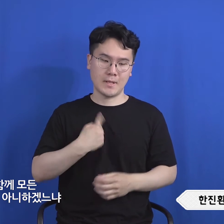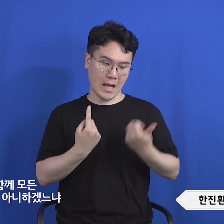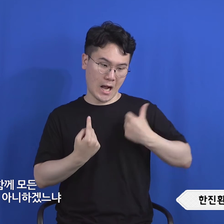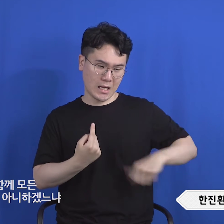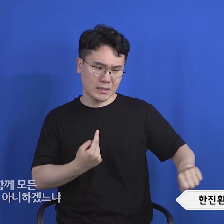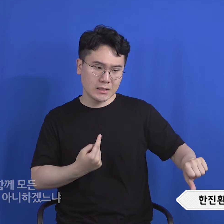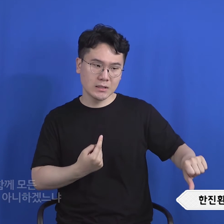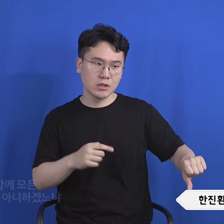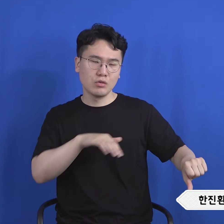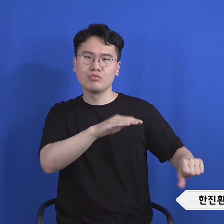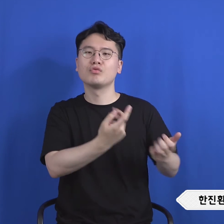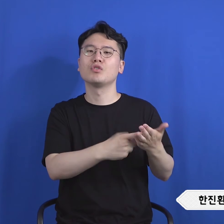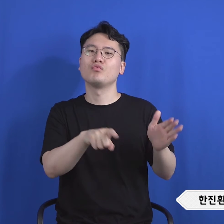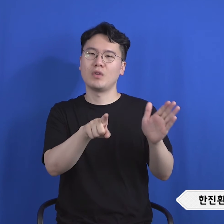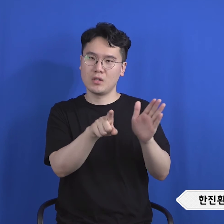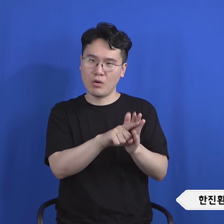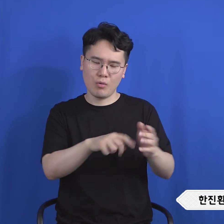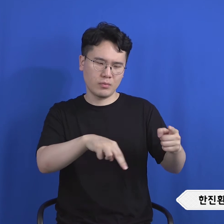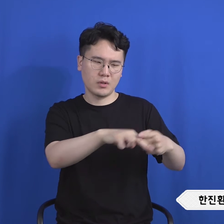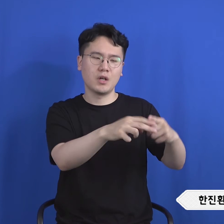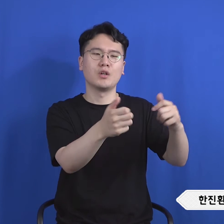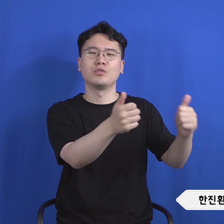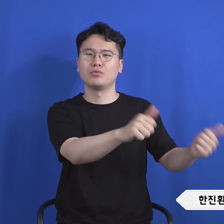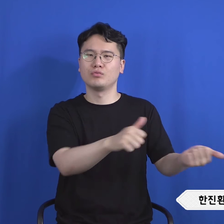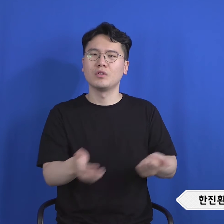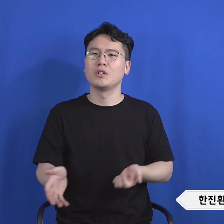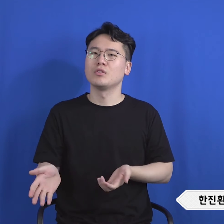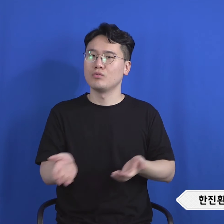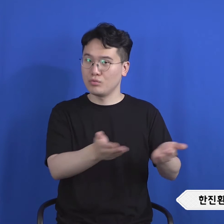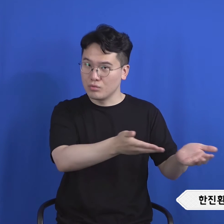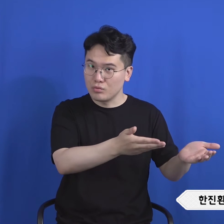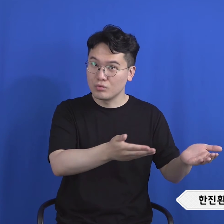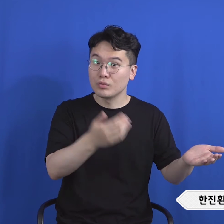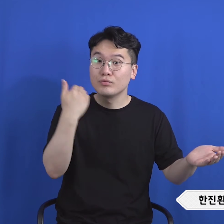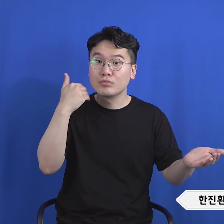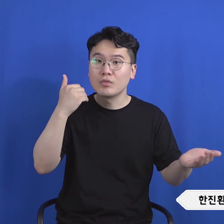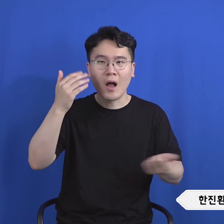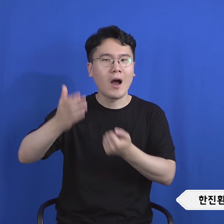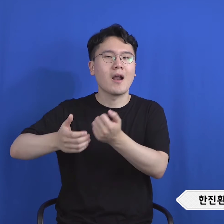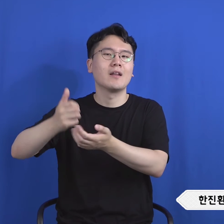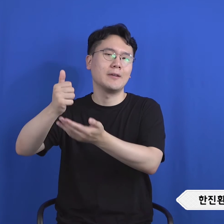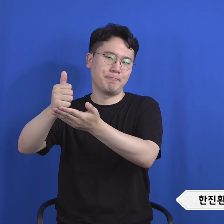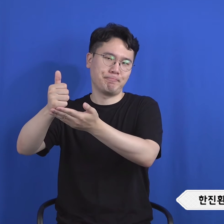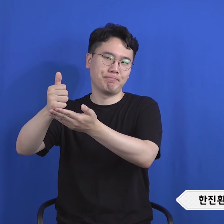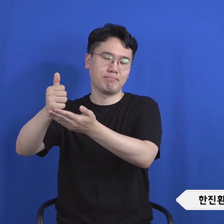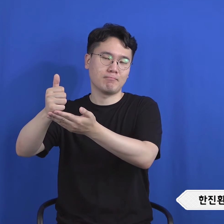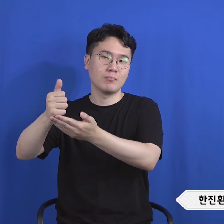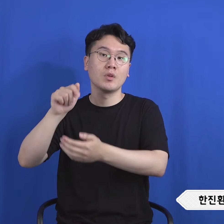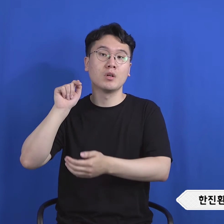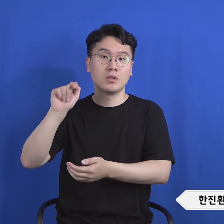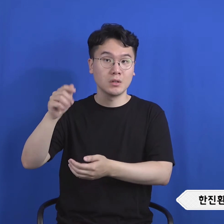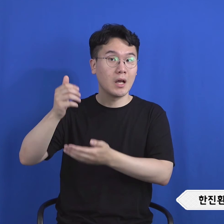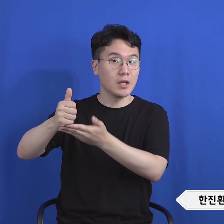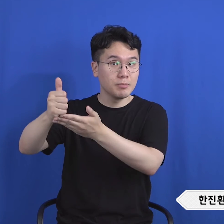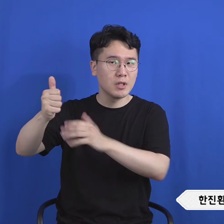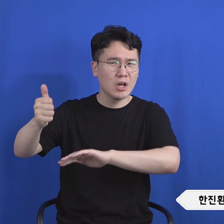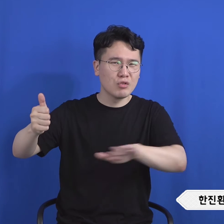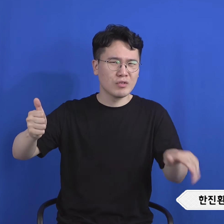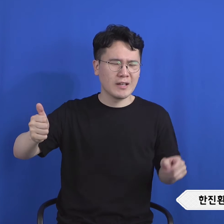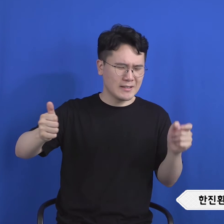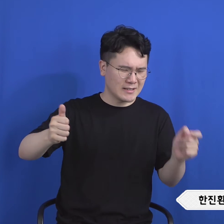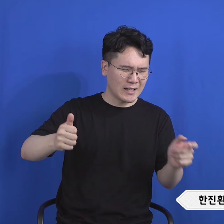자기 아들을 아끼지 않고 우리를 위해서 내주신 분이 하나님이신데 그 하나님이 우리의 다른